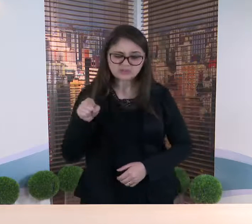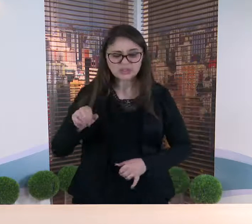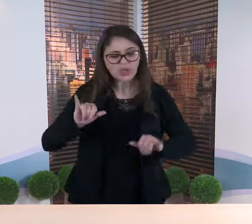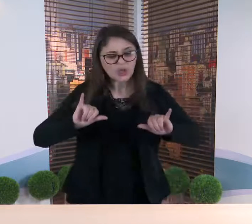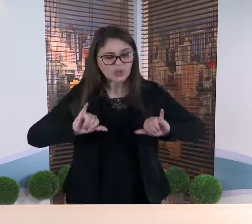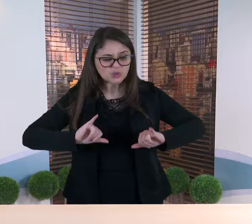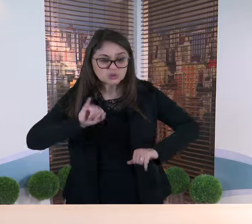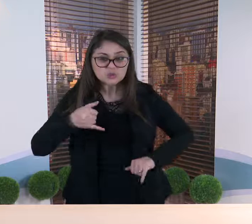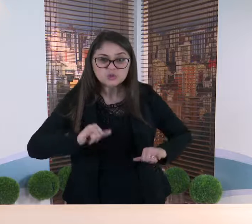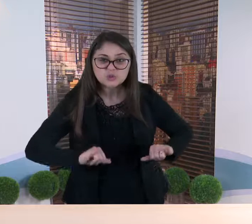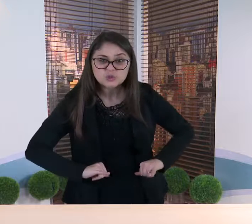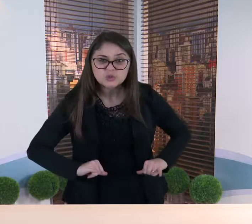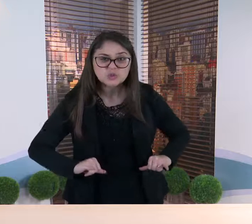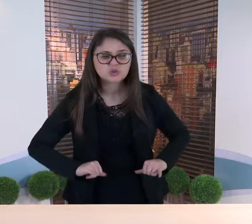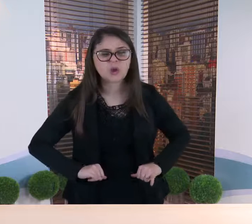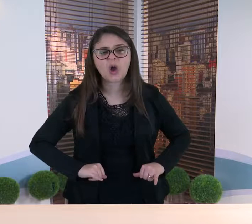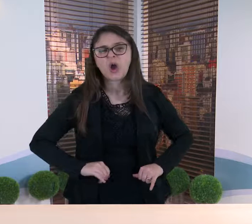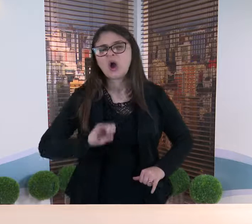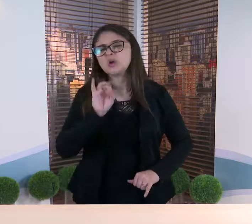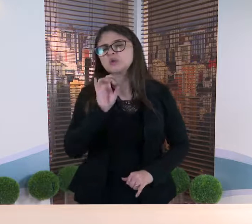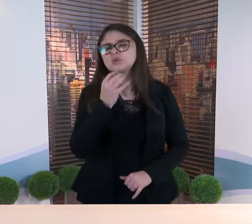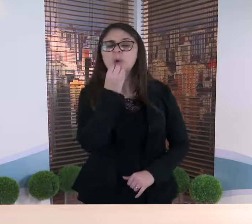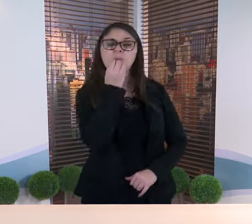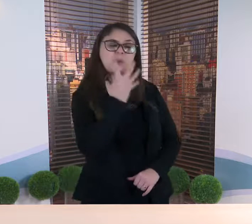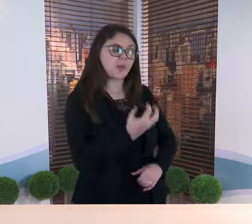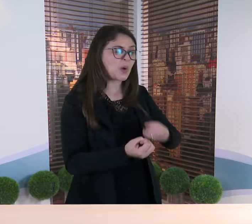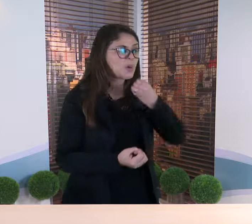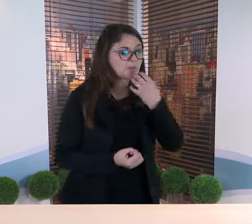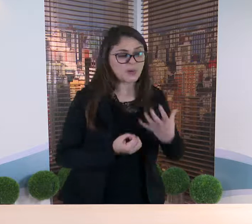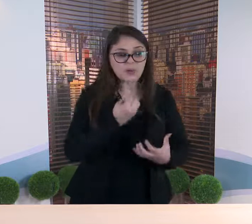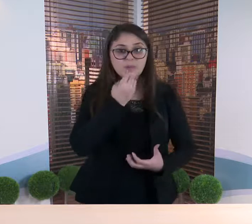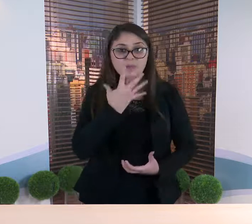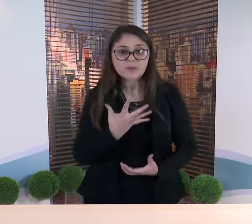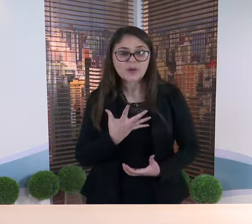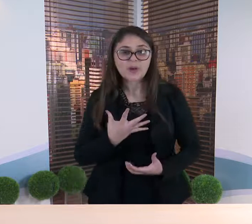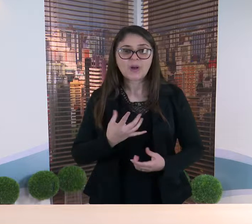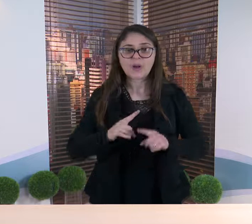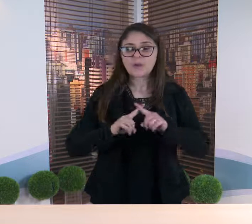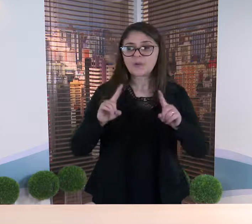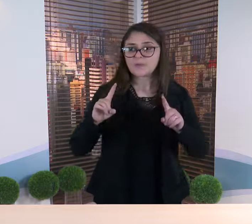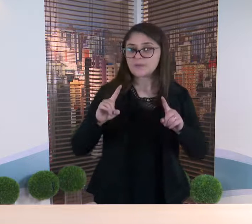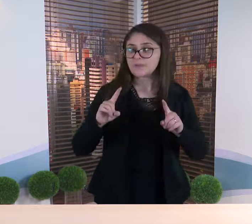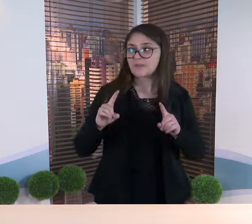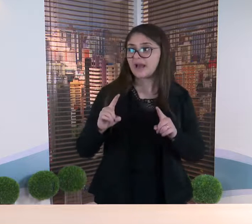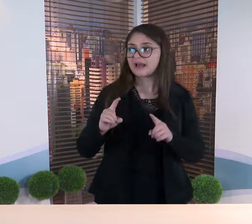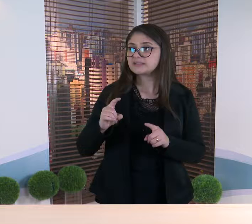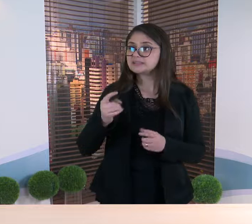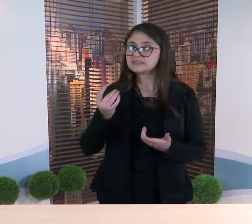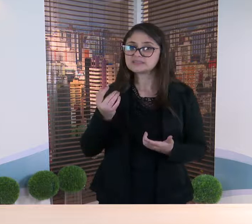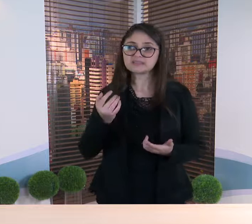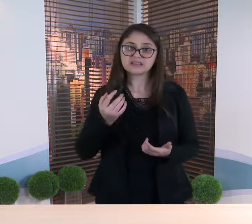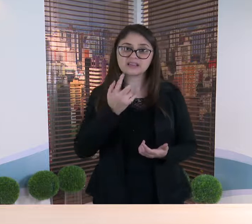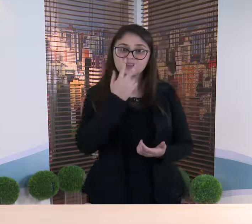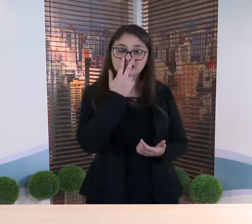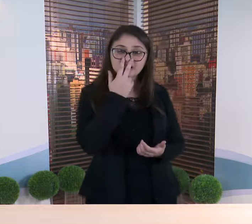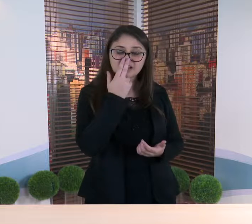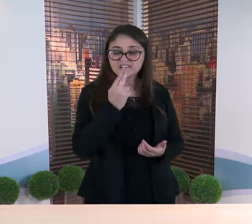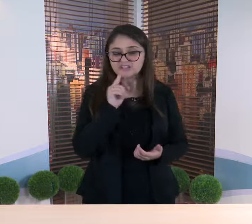que os bons feitos de Jó brotam de motivos egoístas, pelo fato de ser